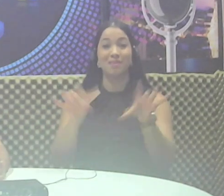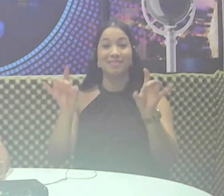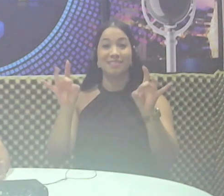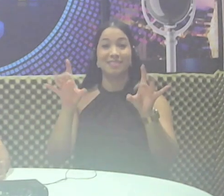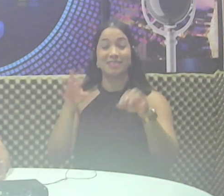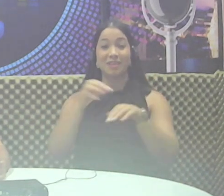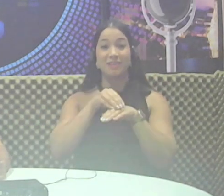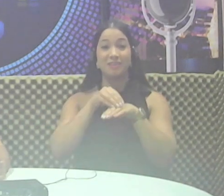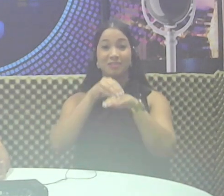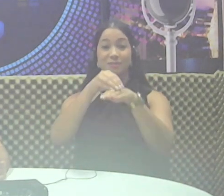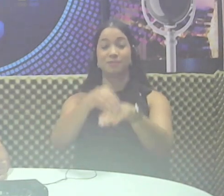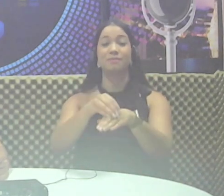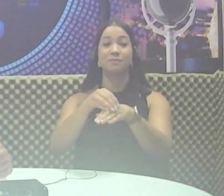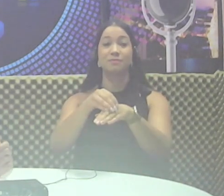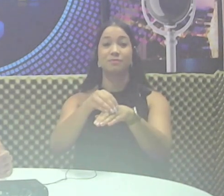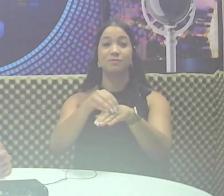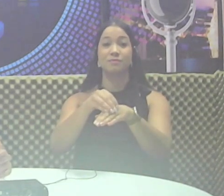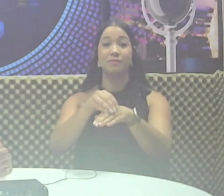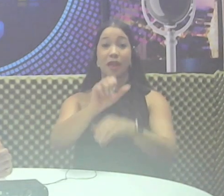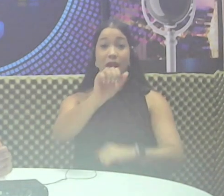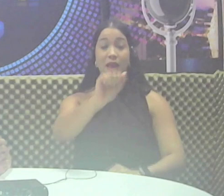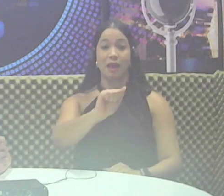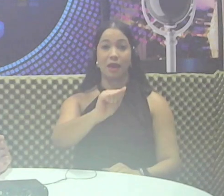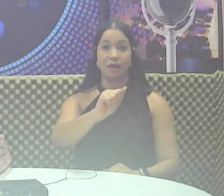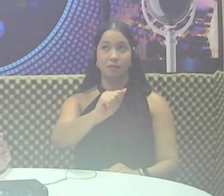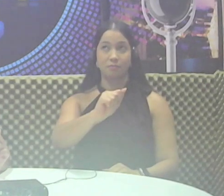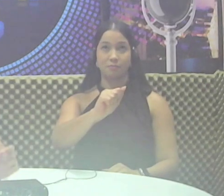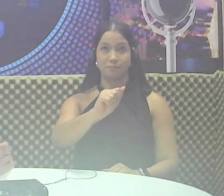transporte coletivo, a